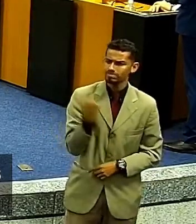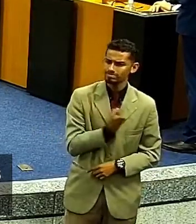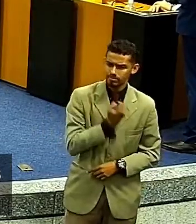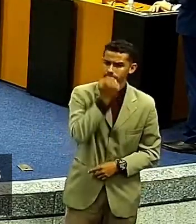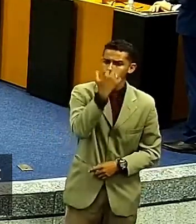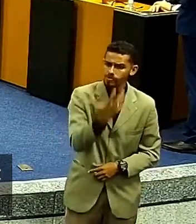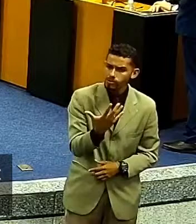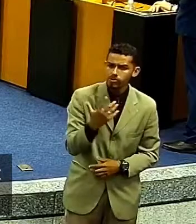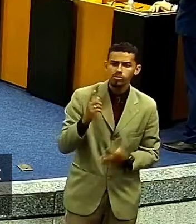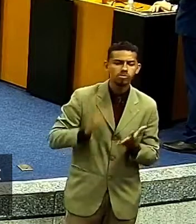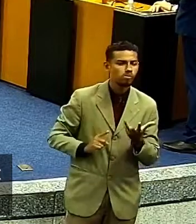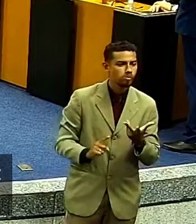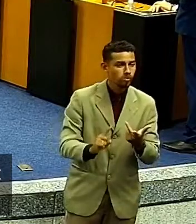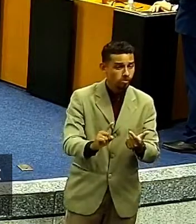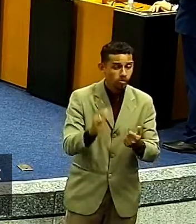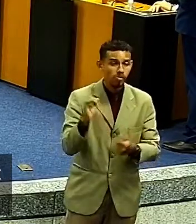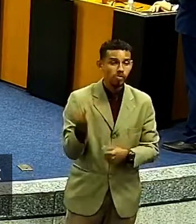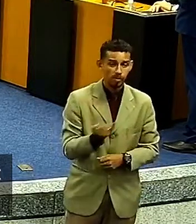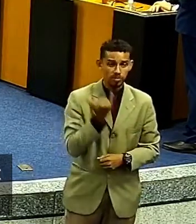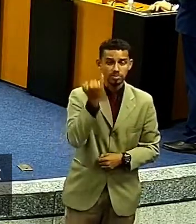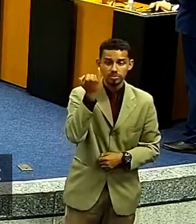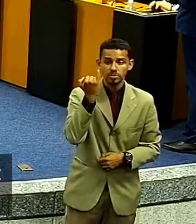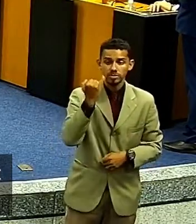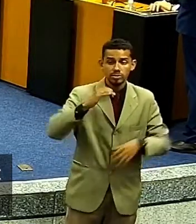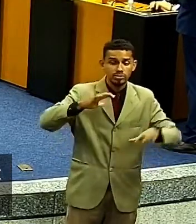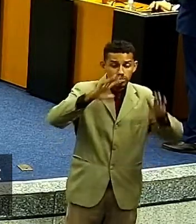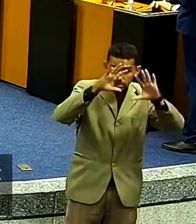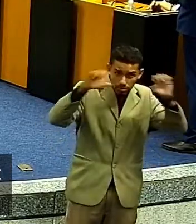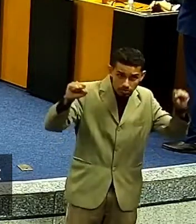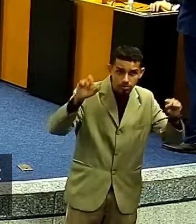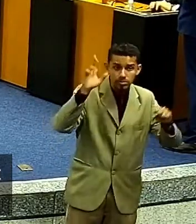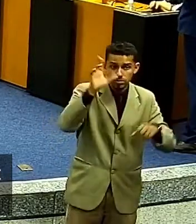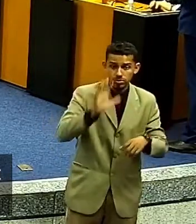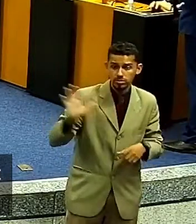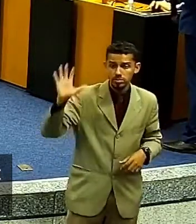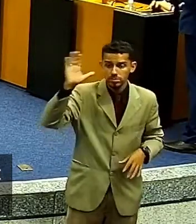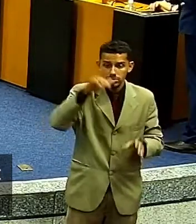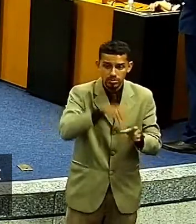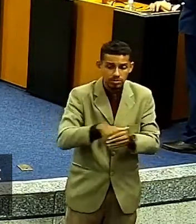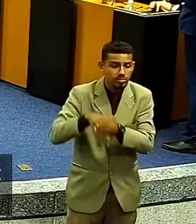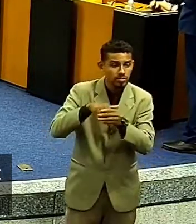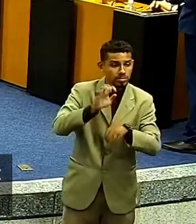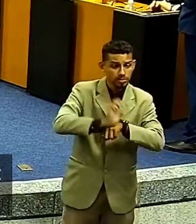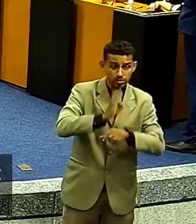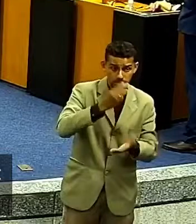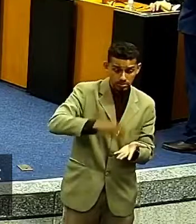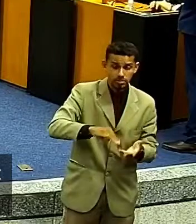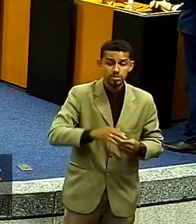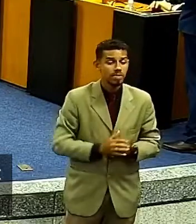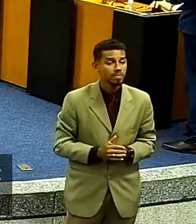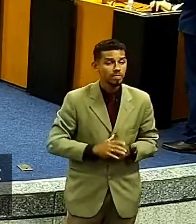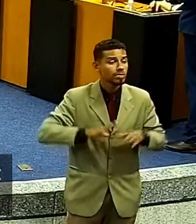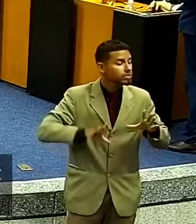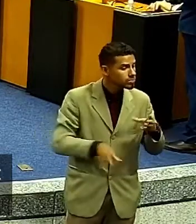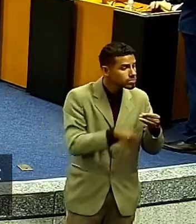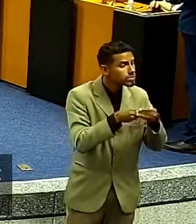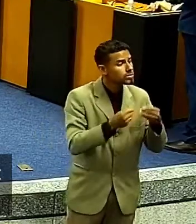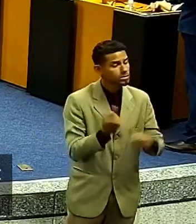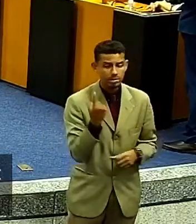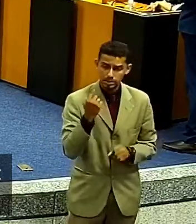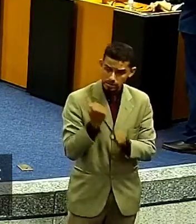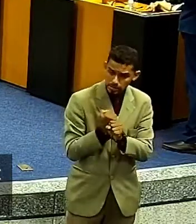bom termo as singulares atribuições do Tribunal Regional Eleitoral do Maranhão incluindo o pleito eleitoral deste